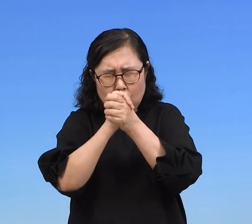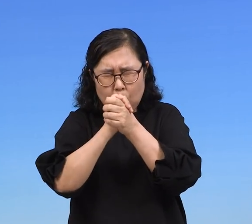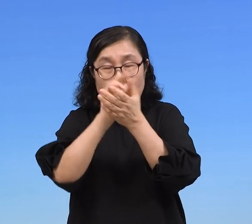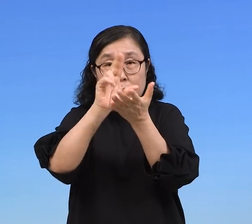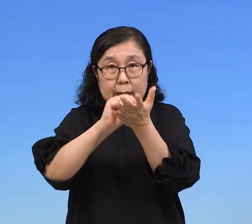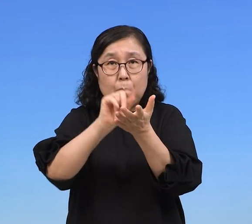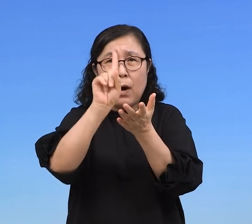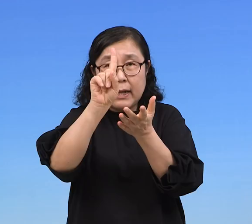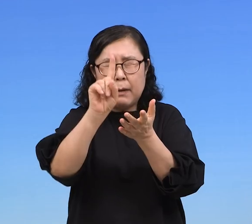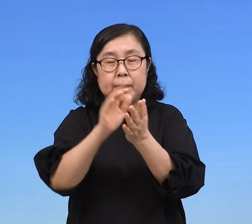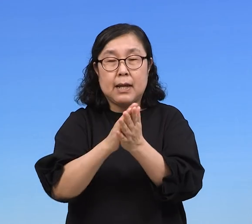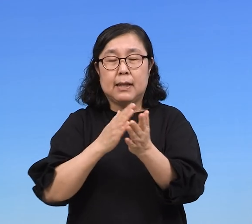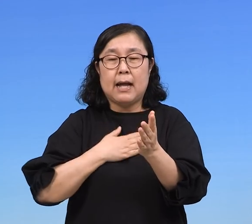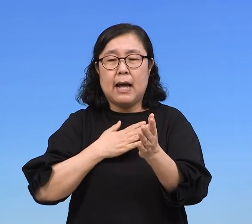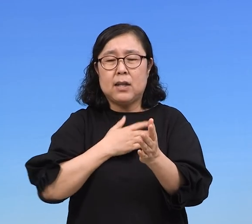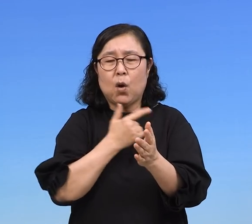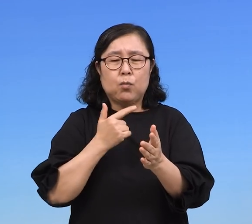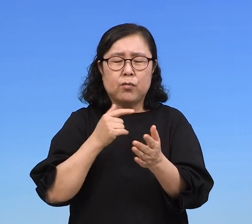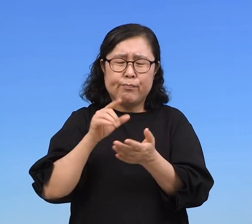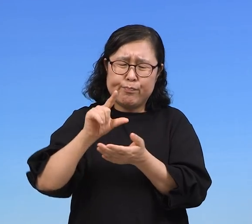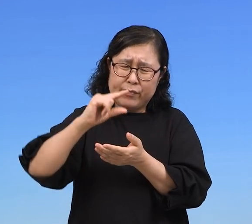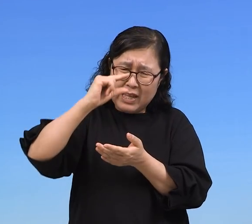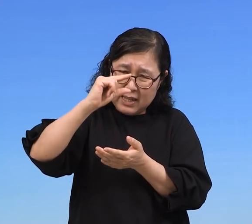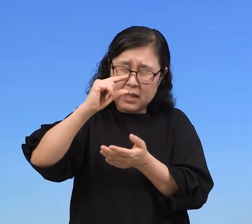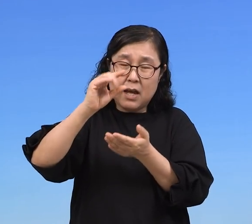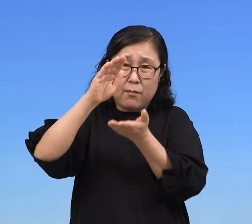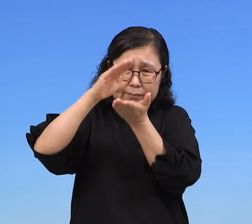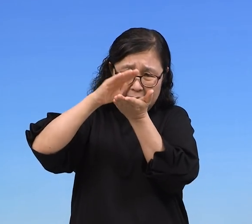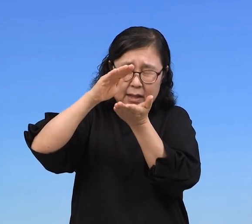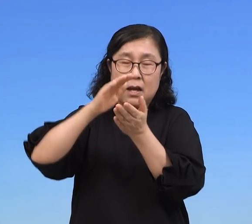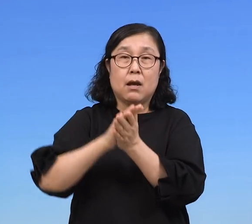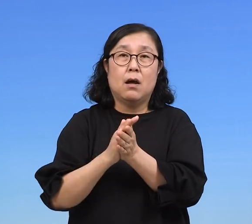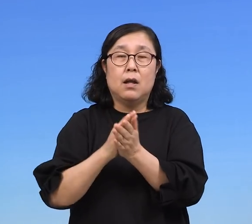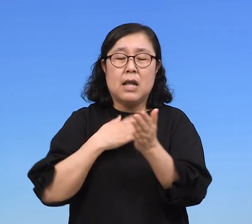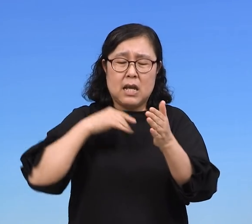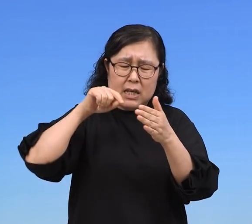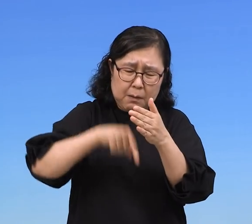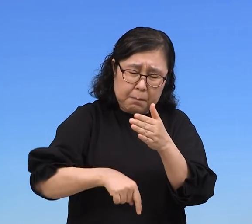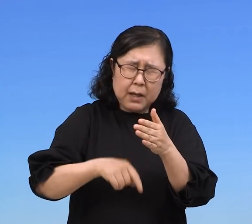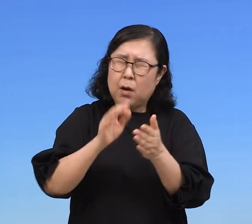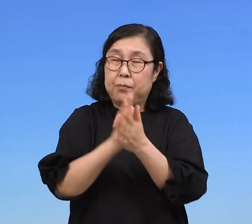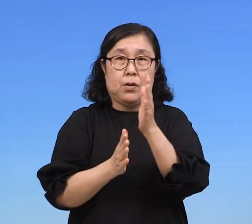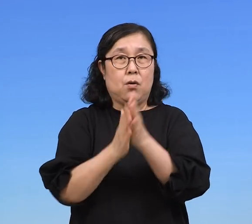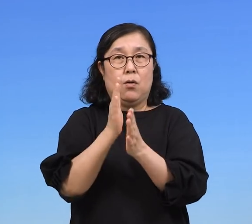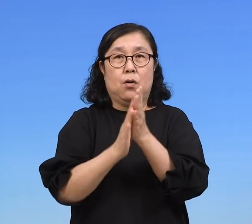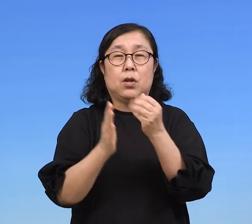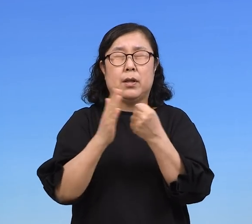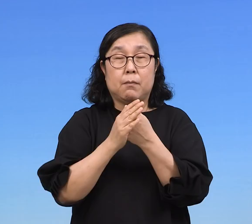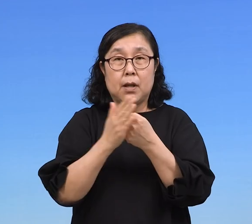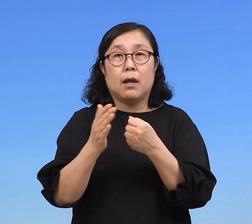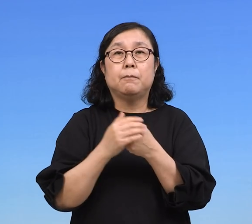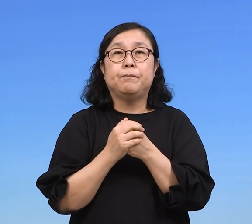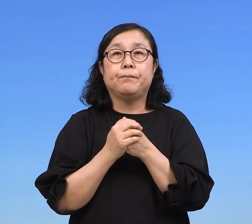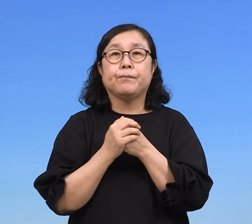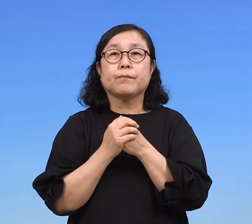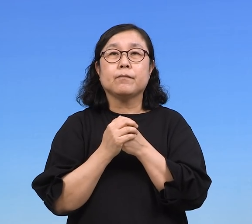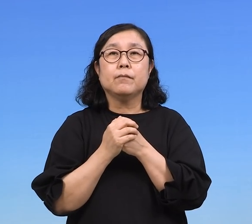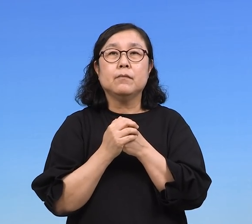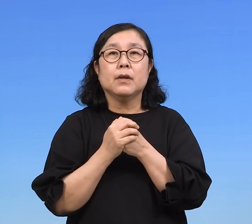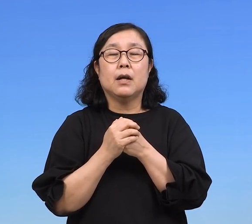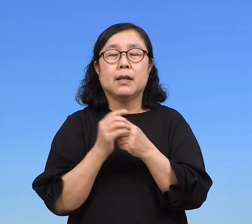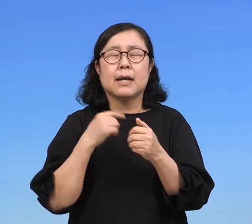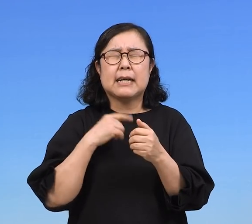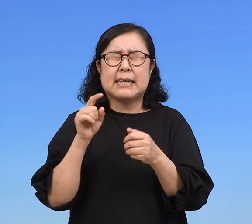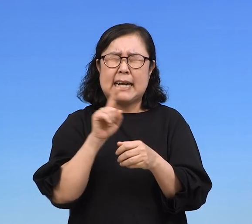하나예요. 아버지, 종이 너무 얕은 것 같습니다. 아버지, 종이 깊이가 없습니다.